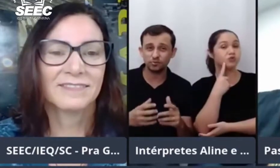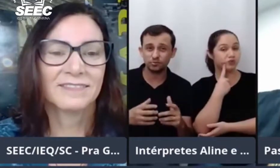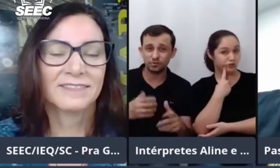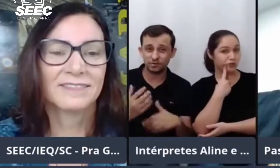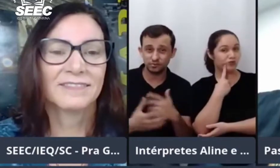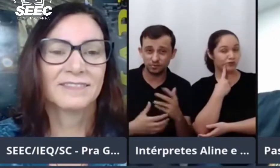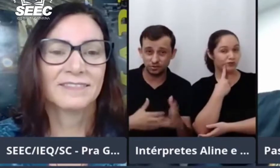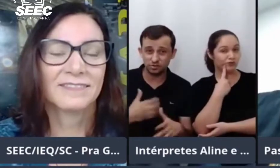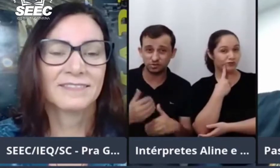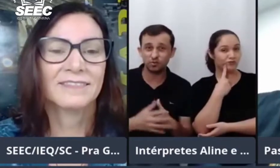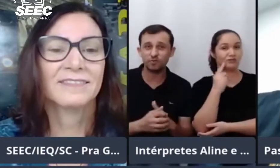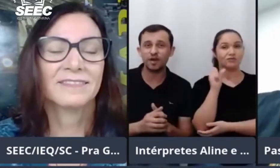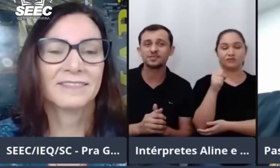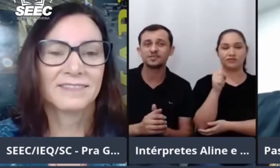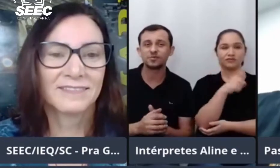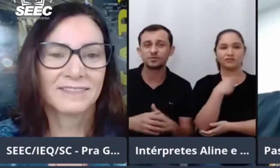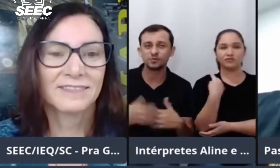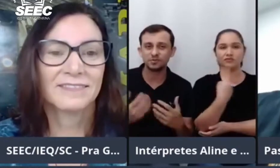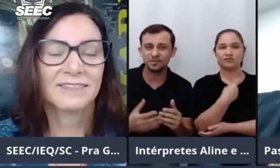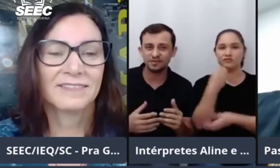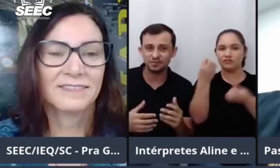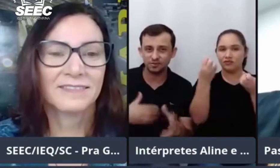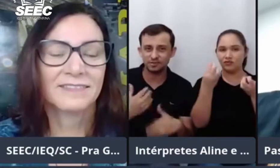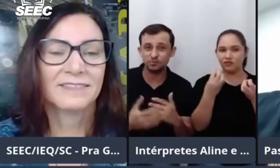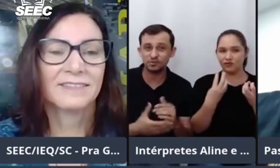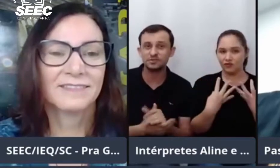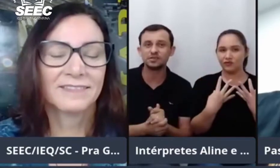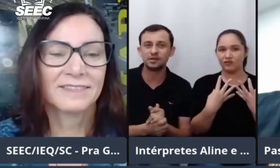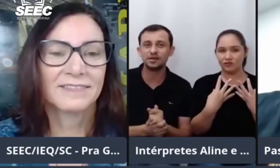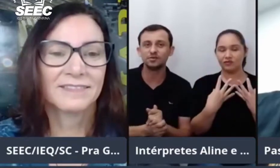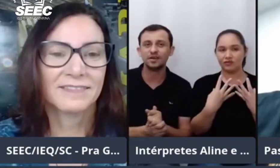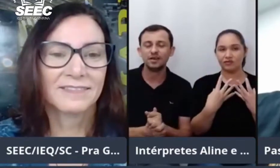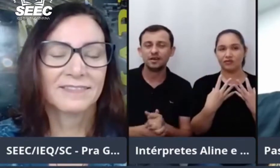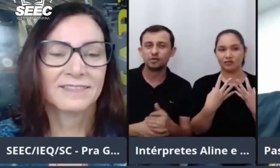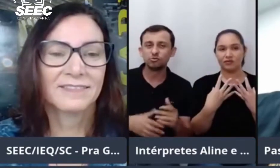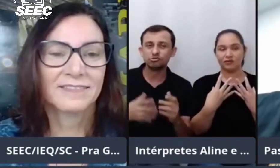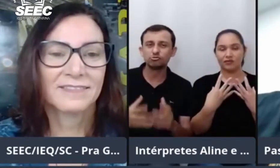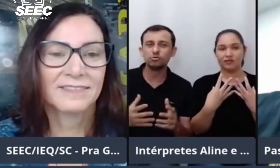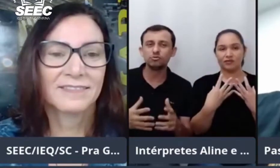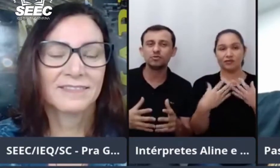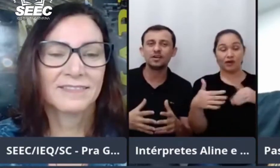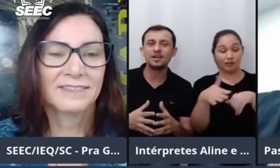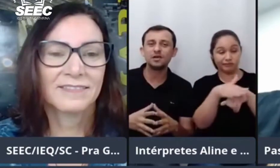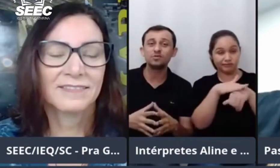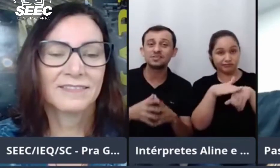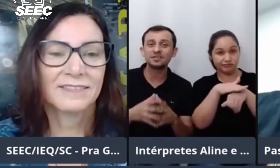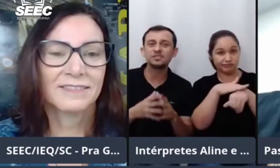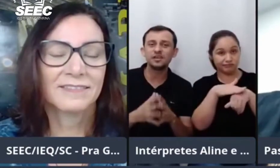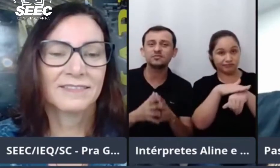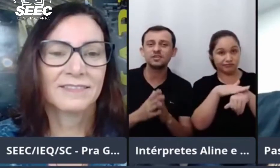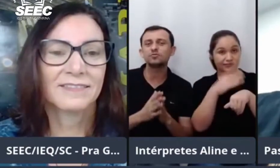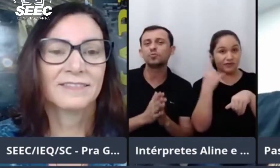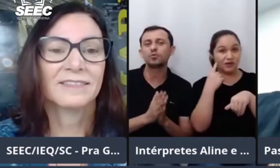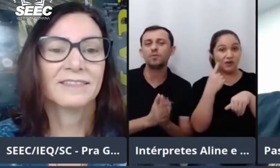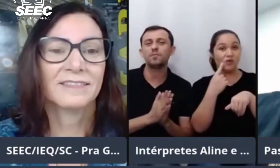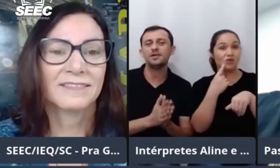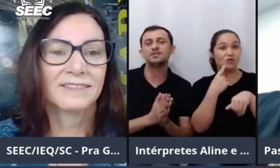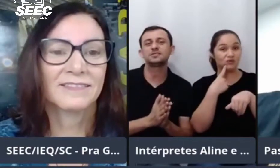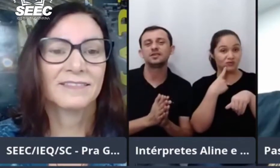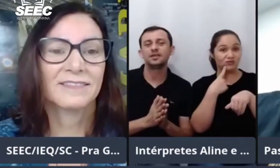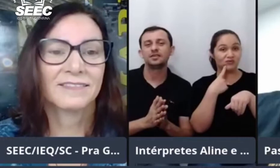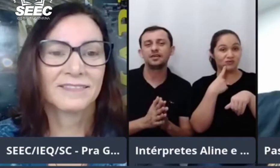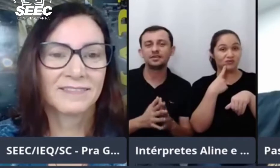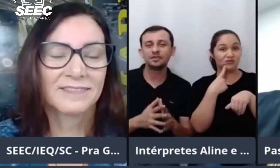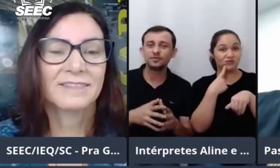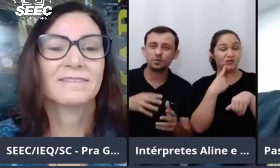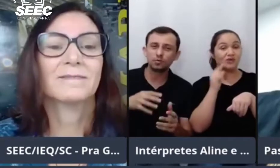fala nas nossas conversas com as pessoas que nós estamos ensinando, que o surdo, ele é um estrangeiro dentro do próprio